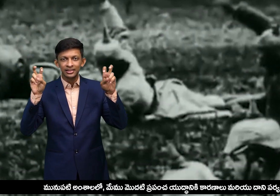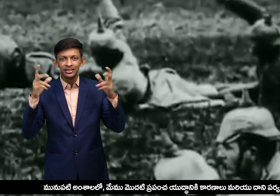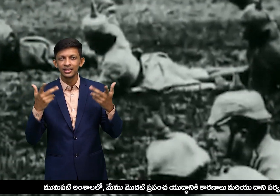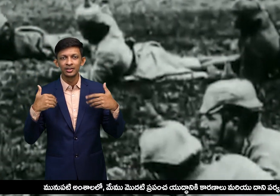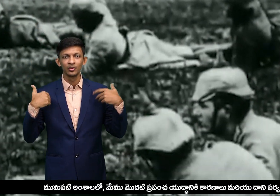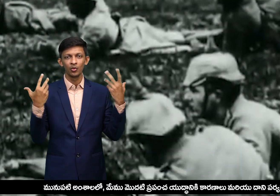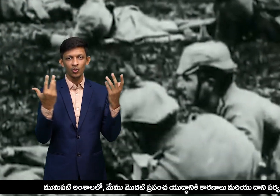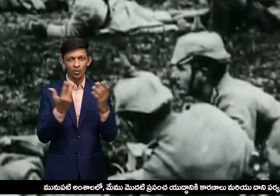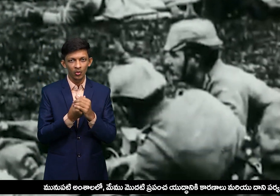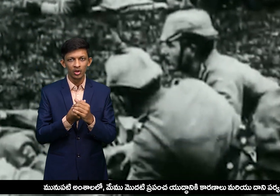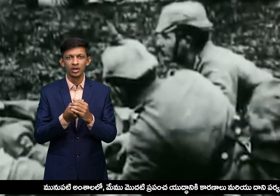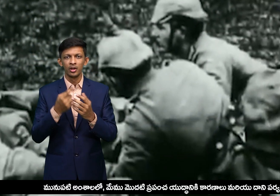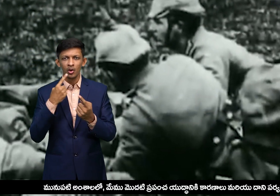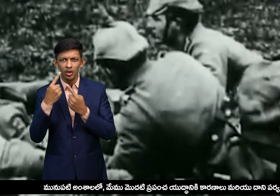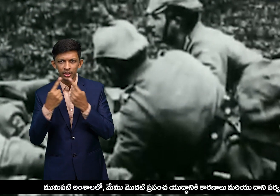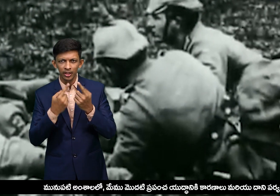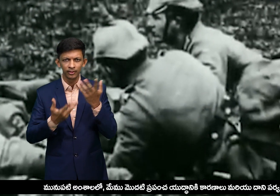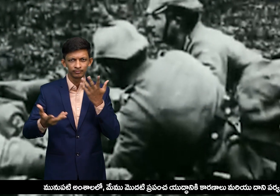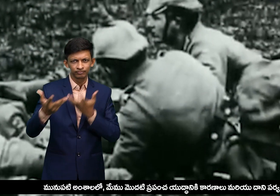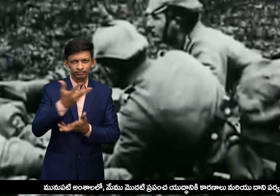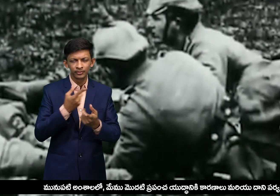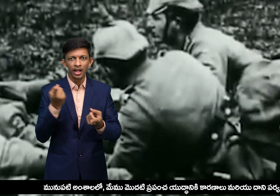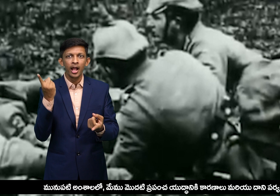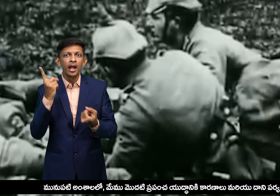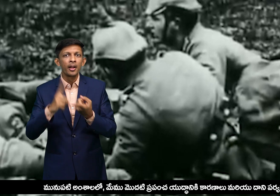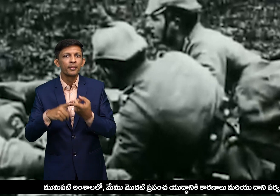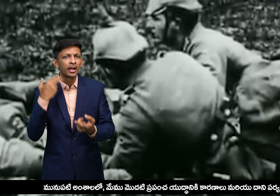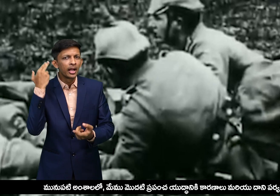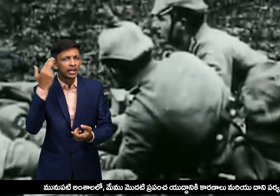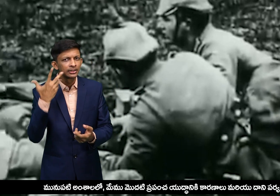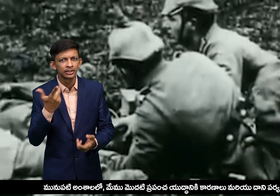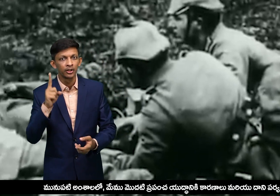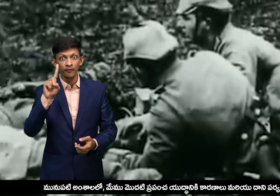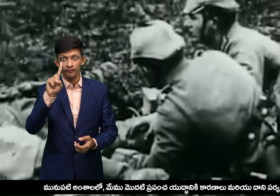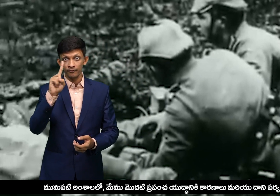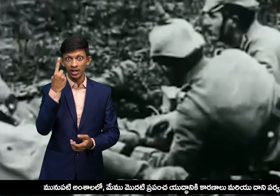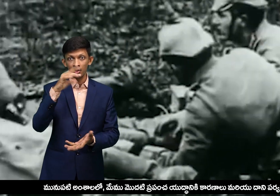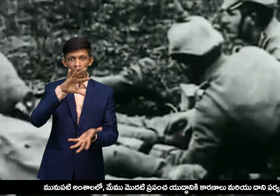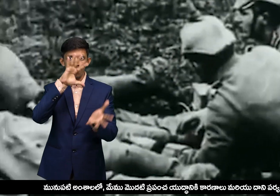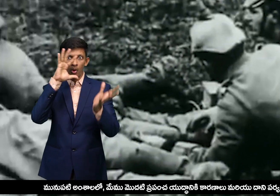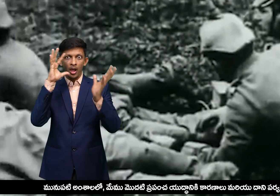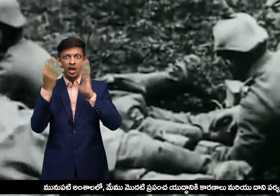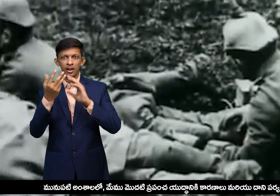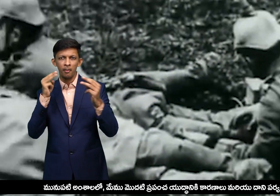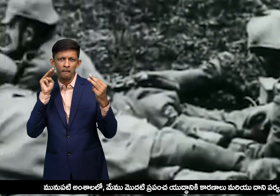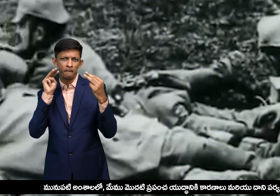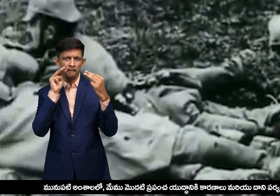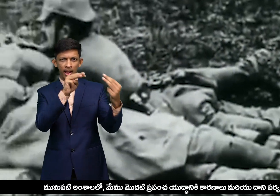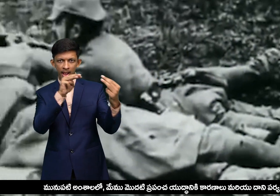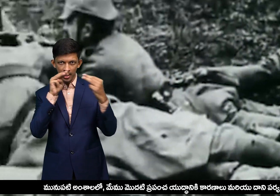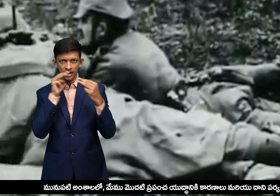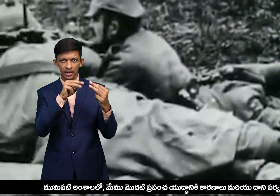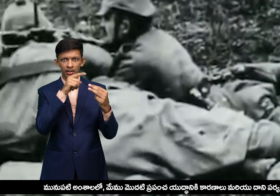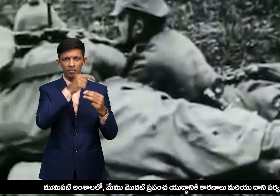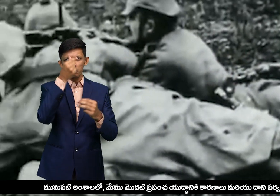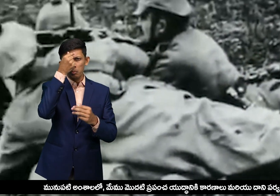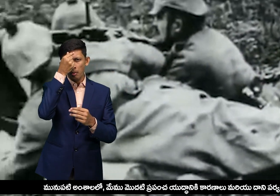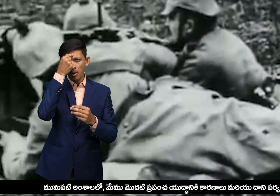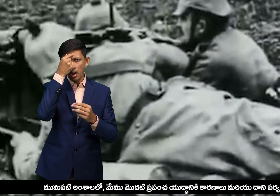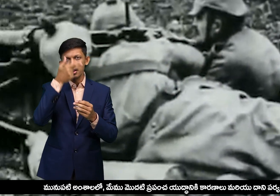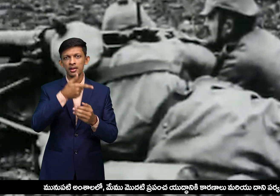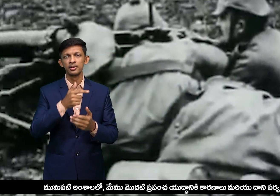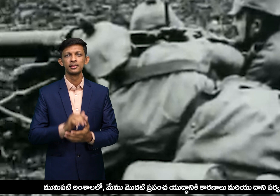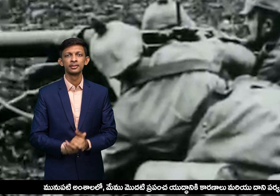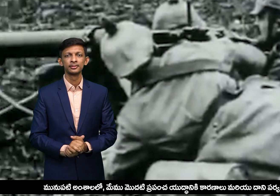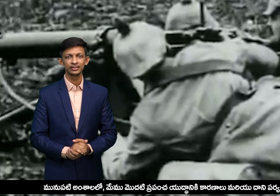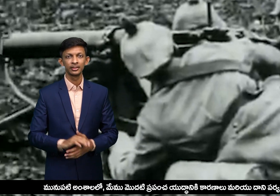మునుపటి అంశాలలో మనం మొదటి ప్రపంచ యుద్ధానికి కారణాలు మరియు దాని పర్యవసానాల గురించి చర్చించాము.